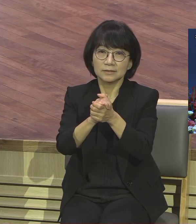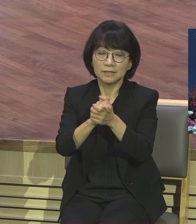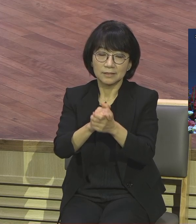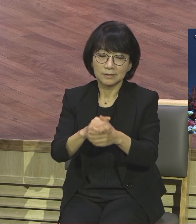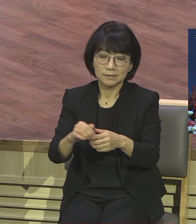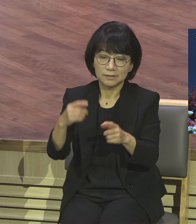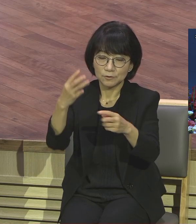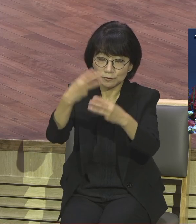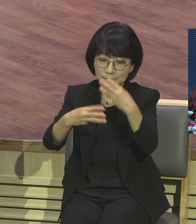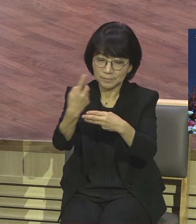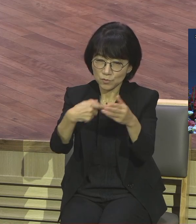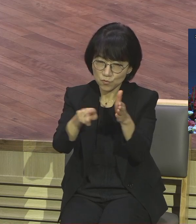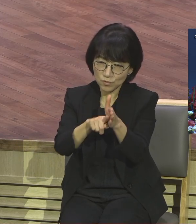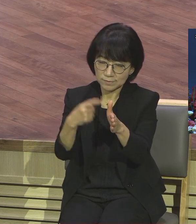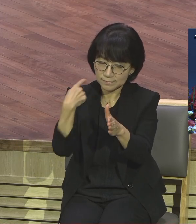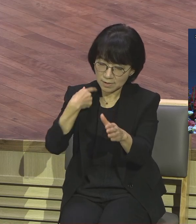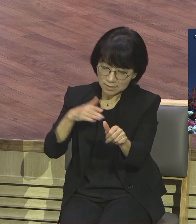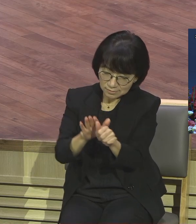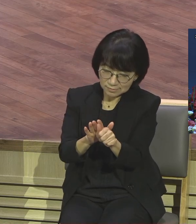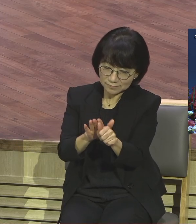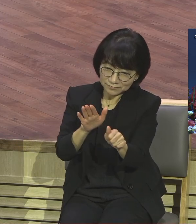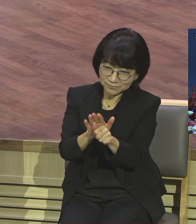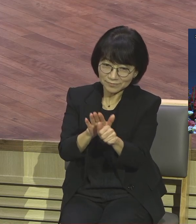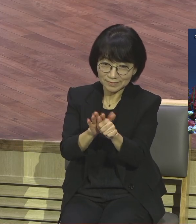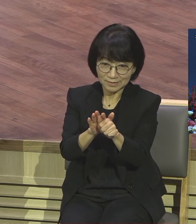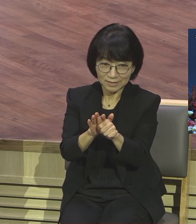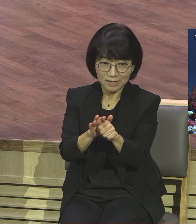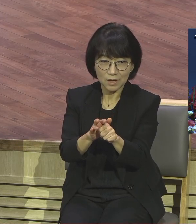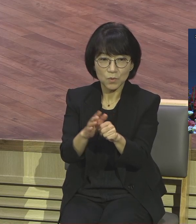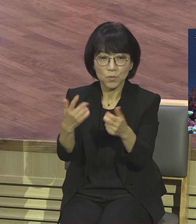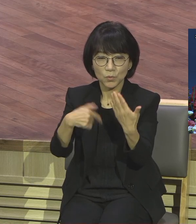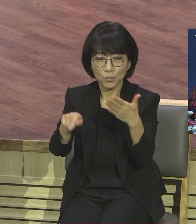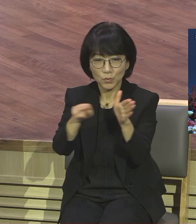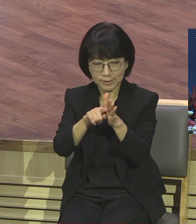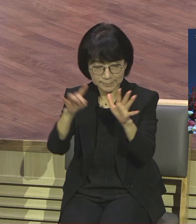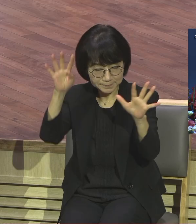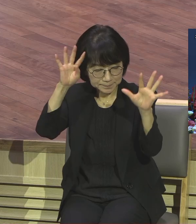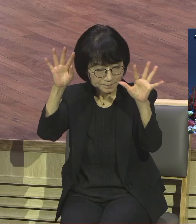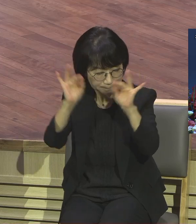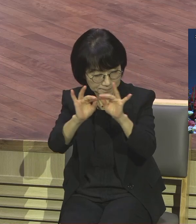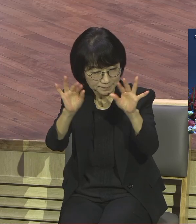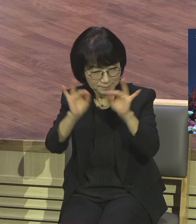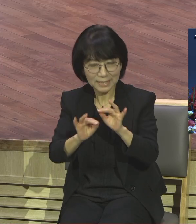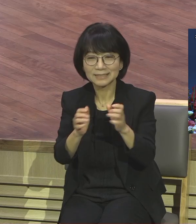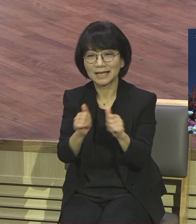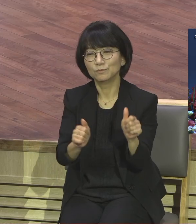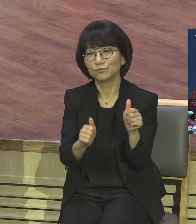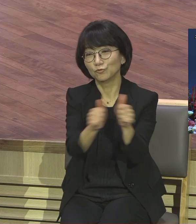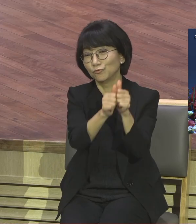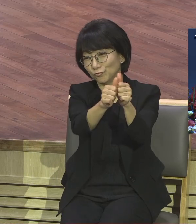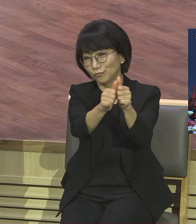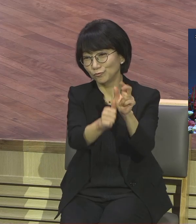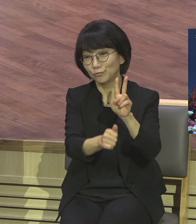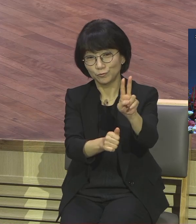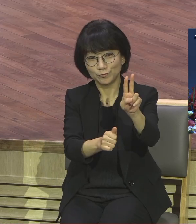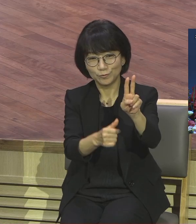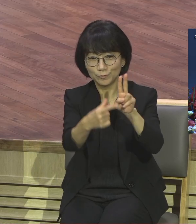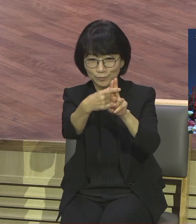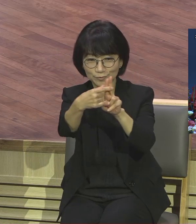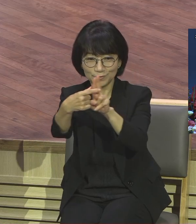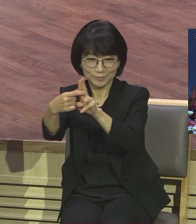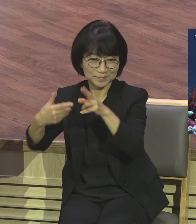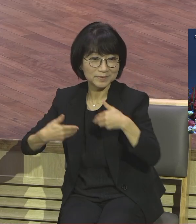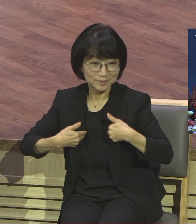헌신자가 되어주는 그러한 이 선교의 뜨거운 가슴을 가진 이런 동반자. 이 동반자 예수님께서 이런 사람들을 짝을